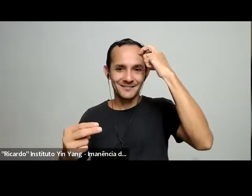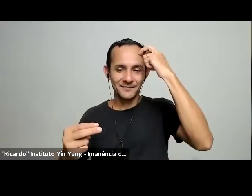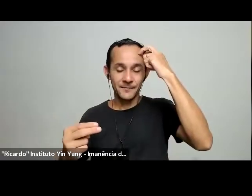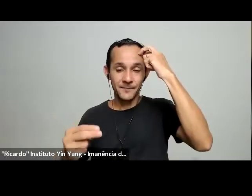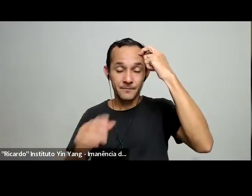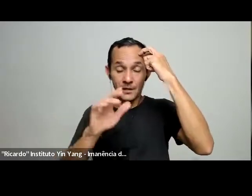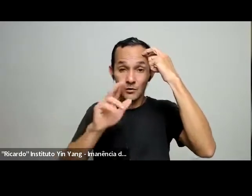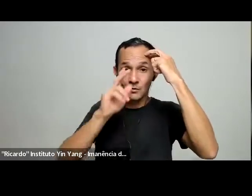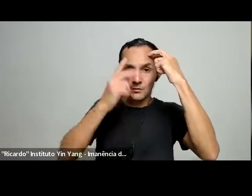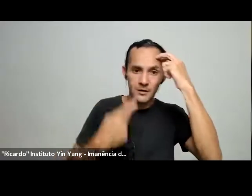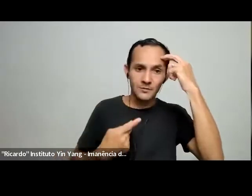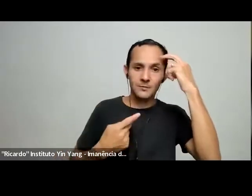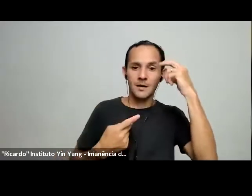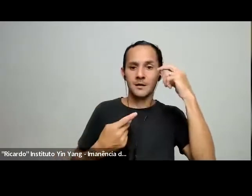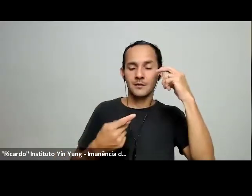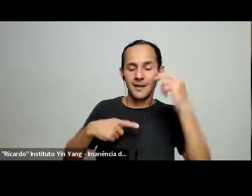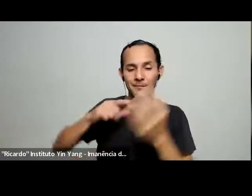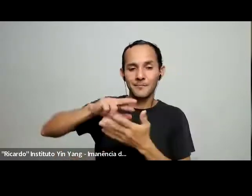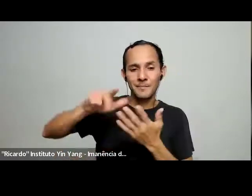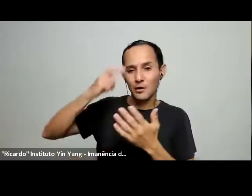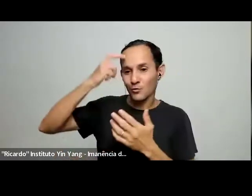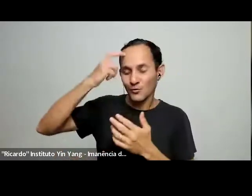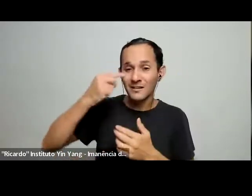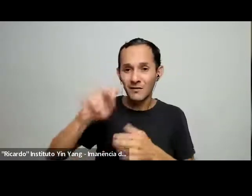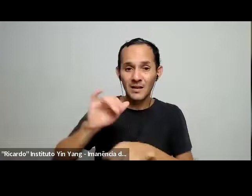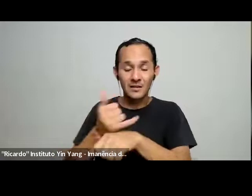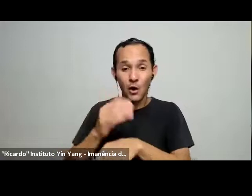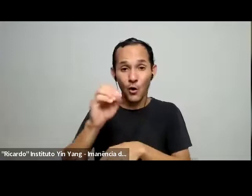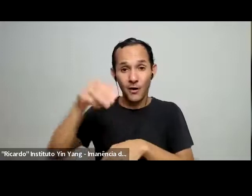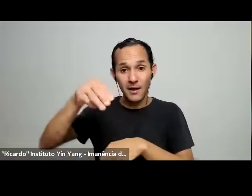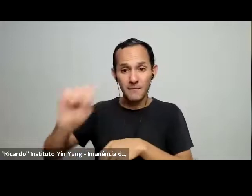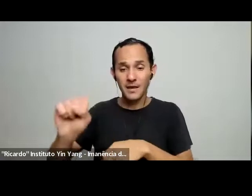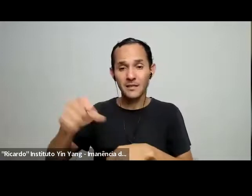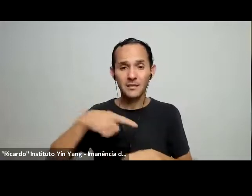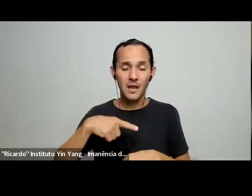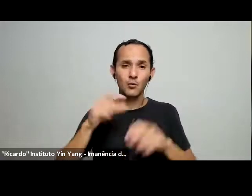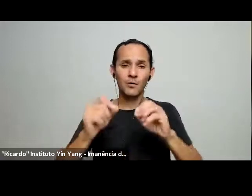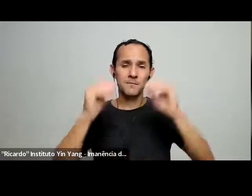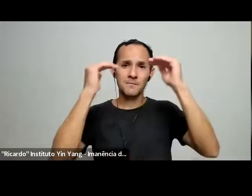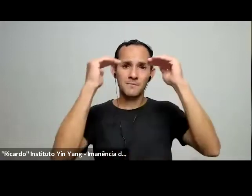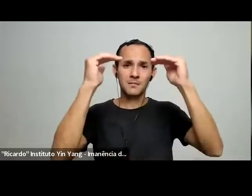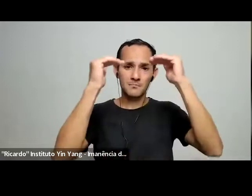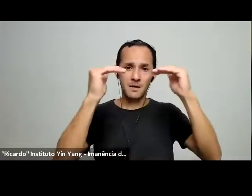A humanidade é pluricultural. Se você olhar a estratégia da OMS, ela é toda pautada